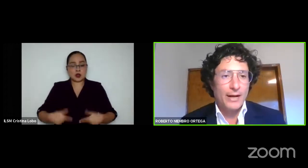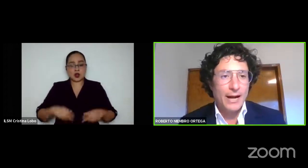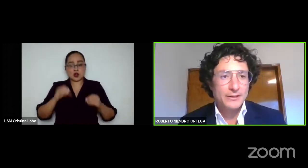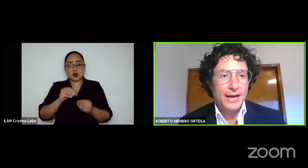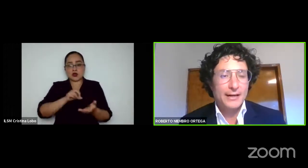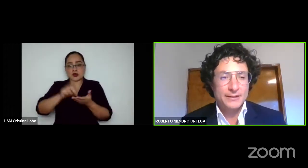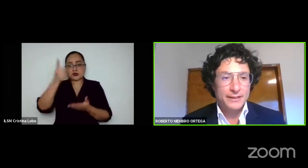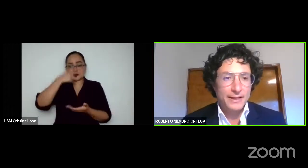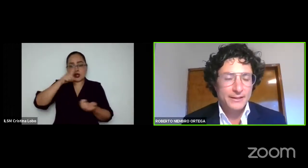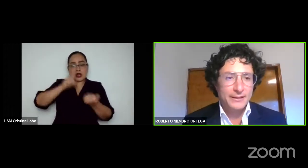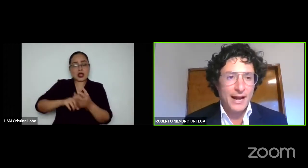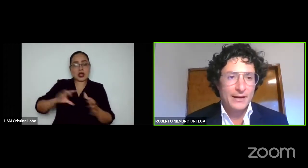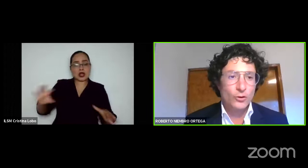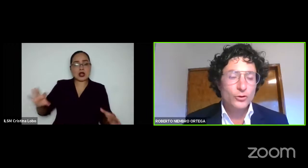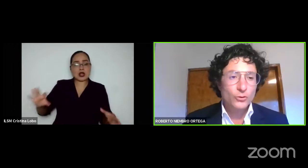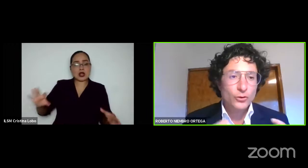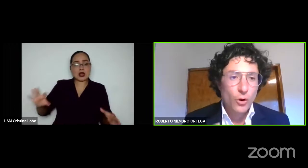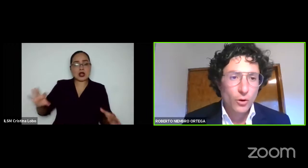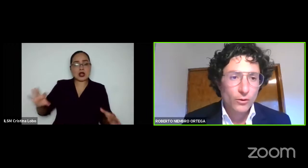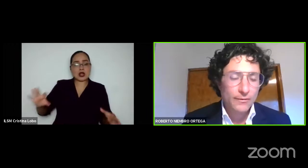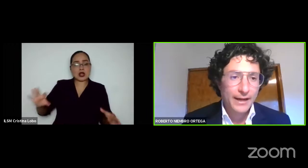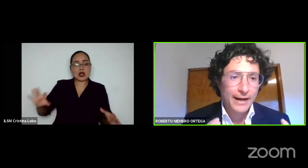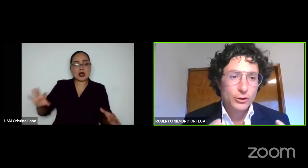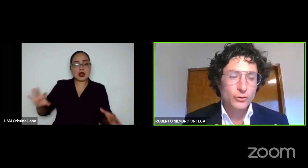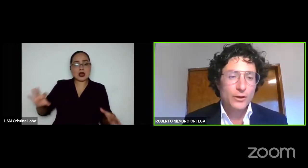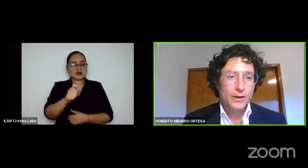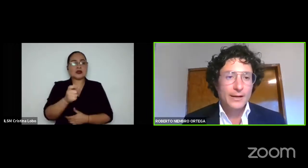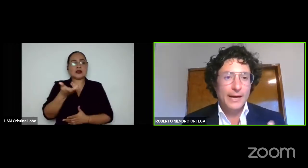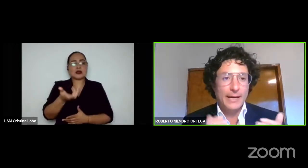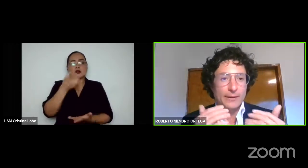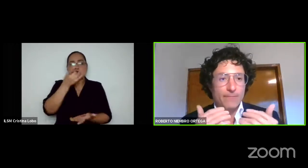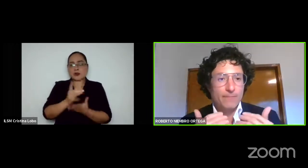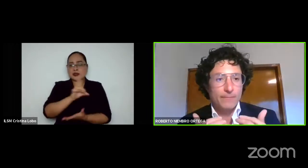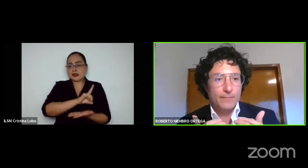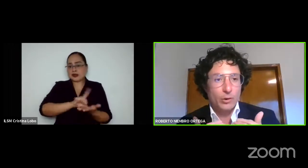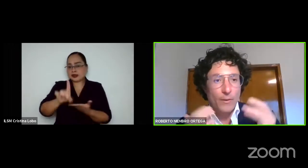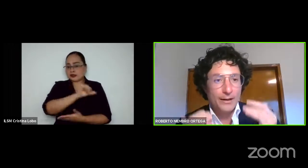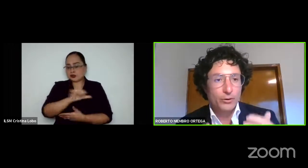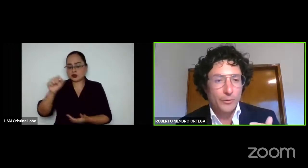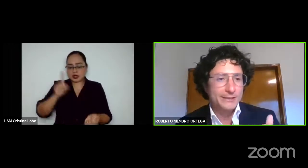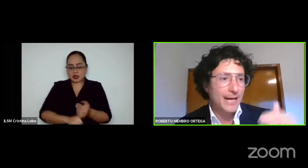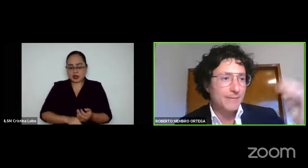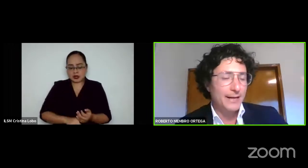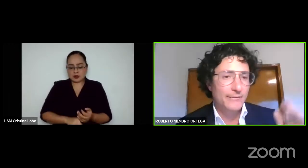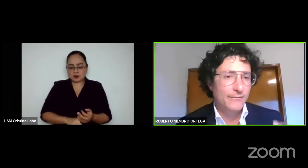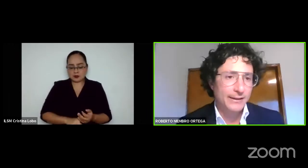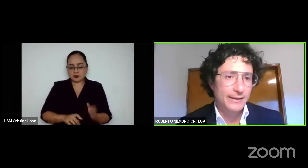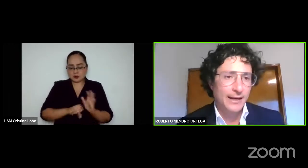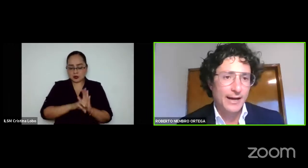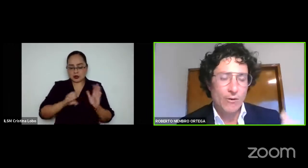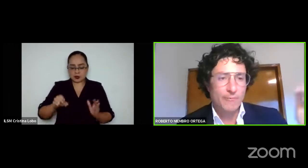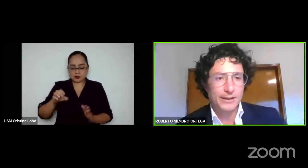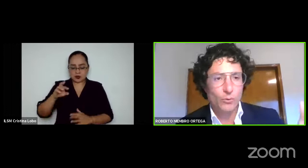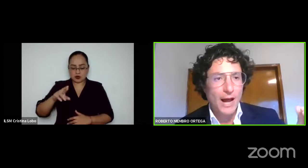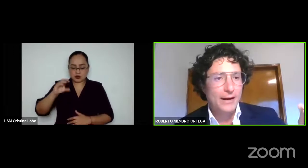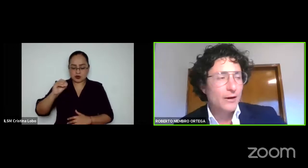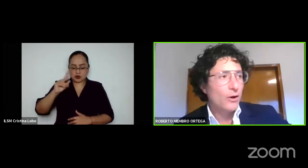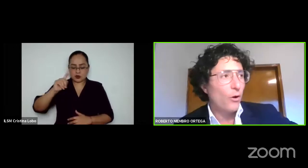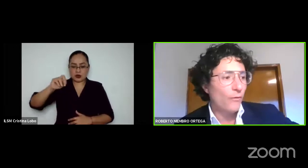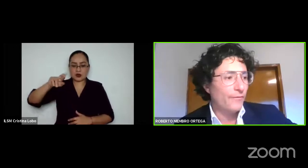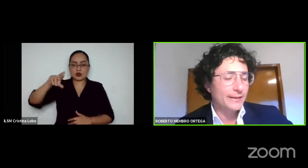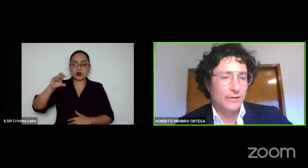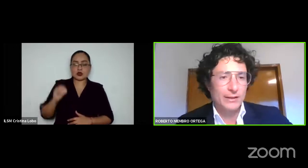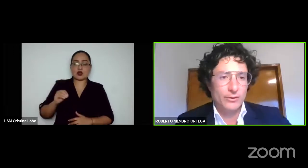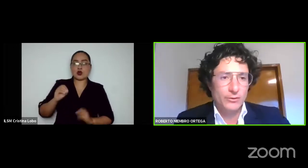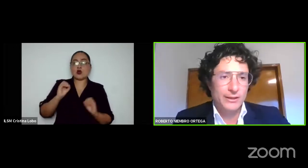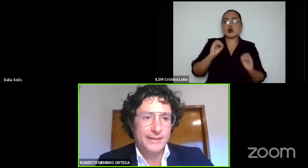la democracia, etcétera, etcétera, no son solo derechos que Roberto puede hacer valer frente a un particular